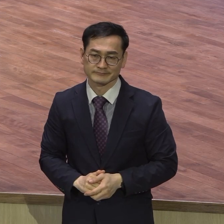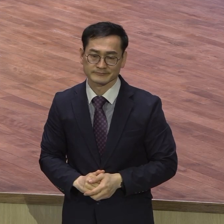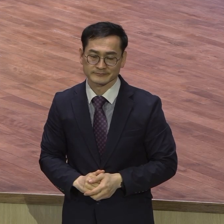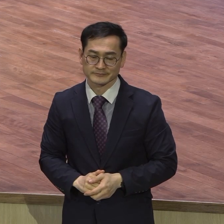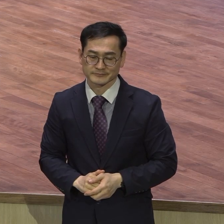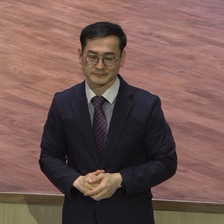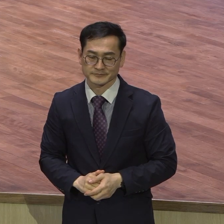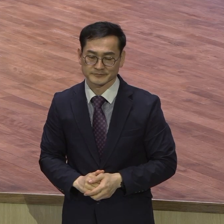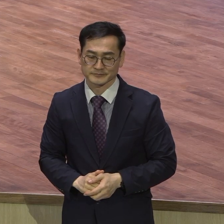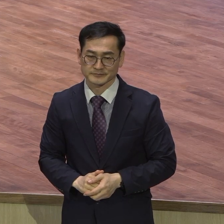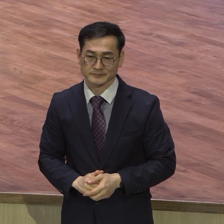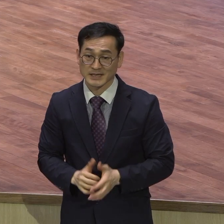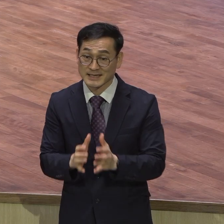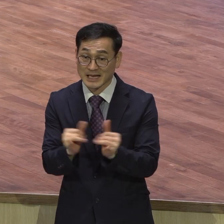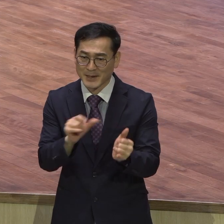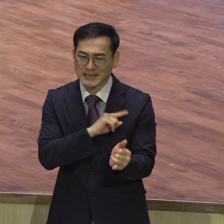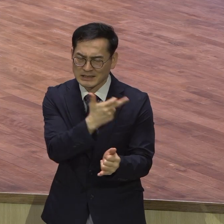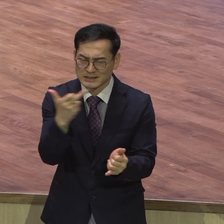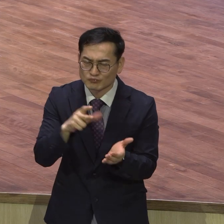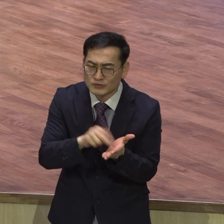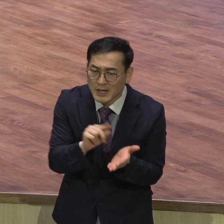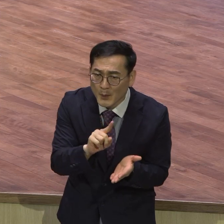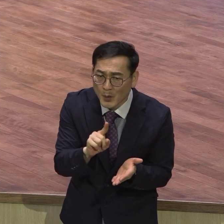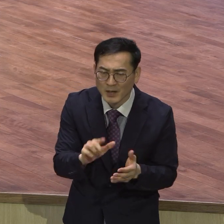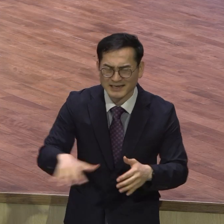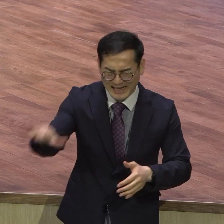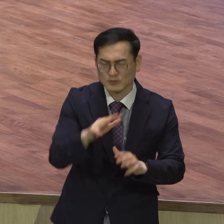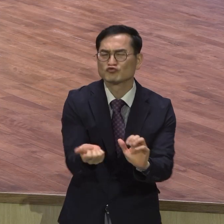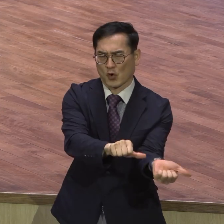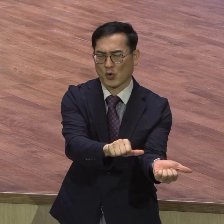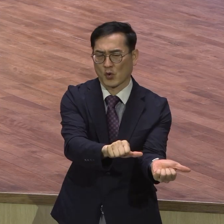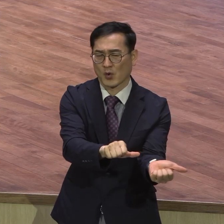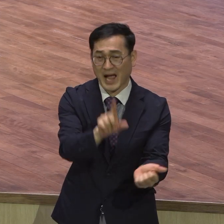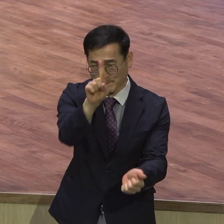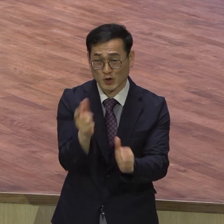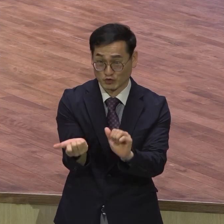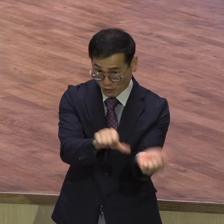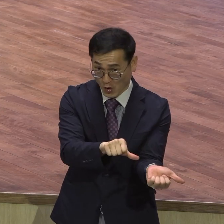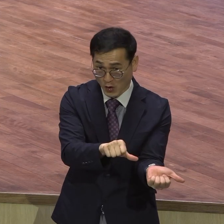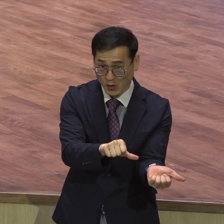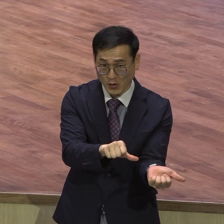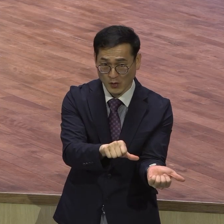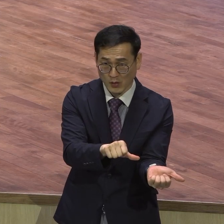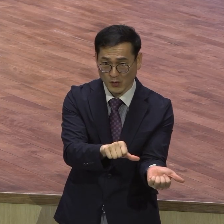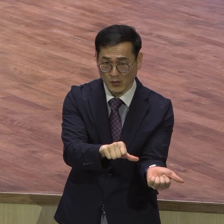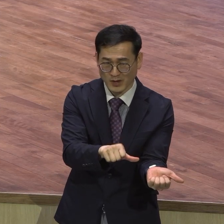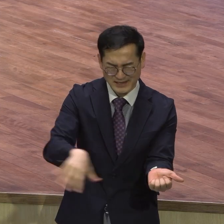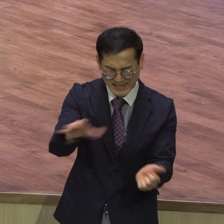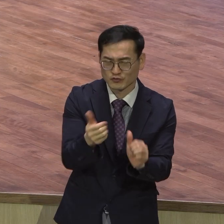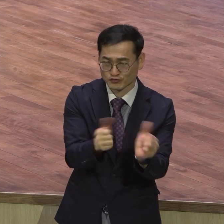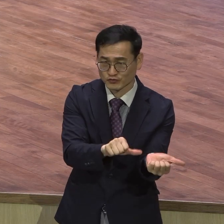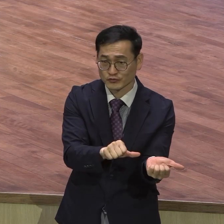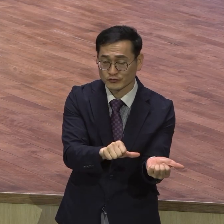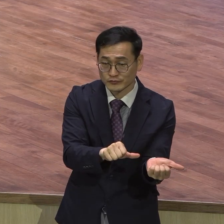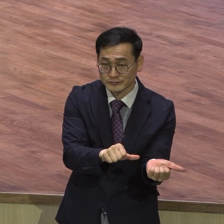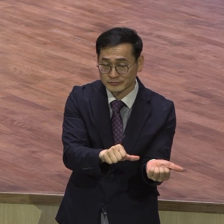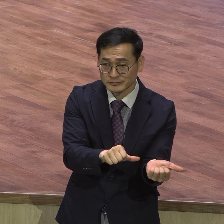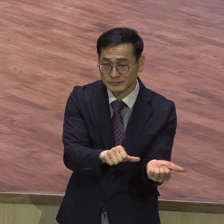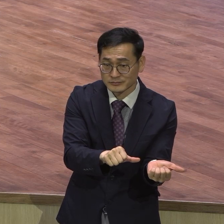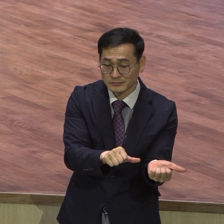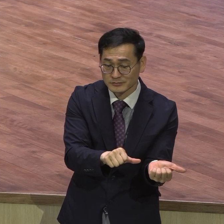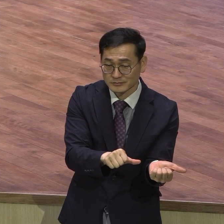인간의 중요한 건 죽은 문제 아니에요. 다 죽는데 한 번 죽는 건 정한이 치요. 다 죽는데 가장